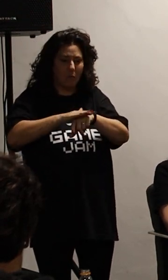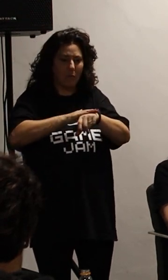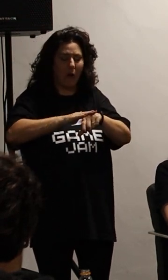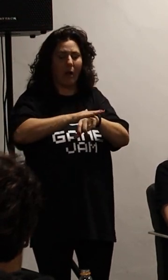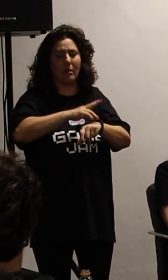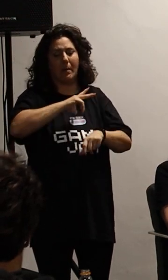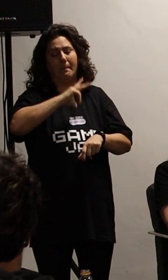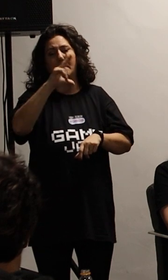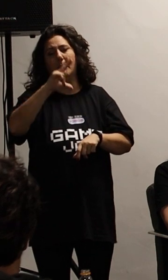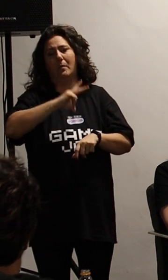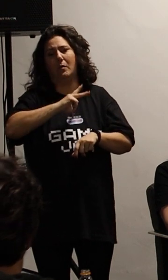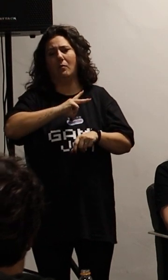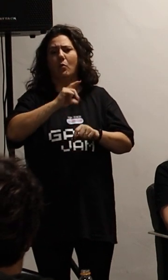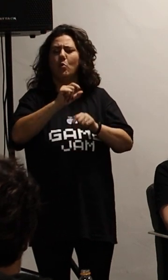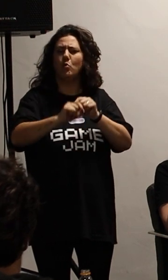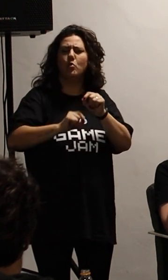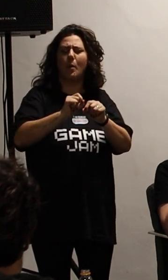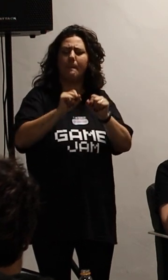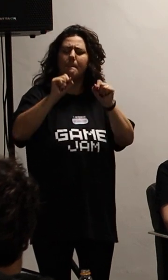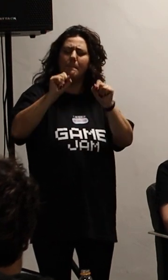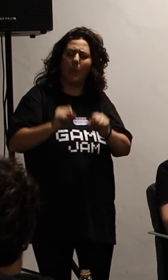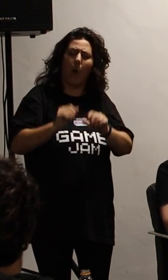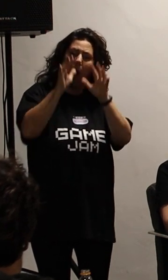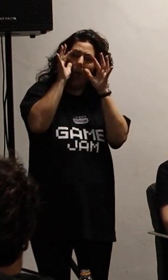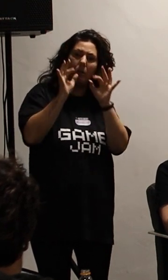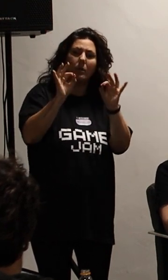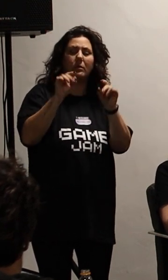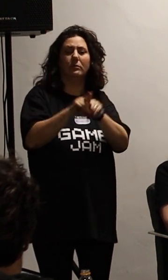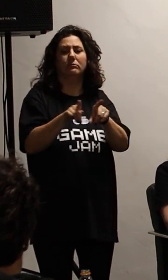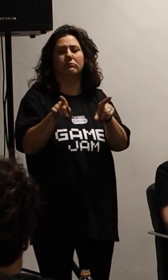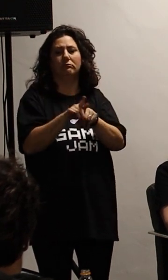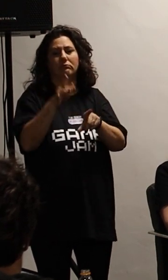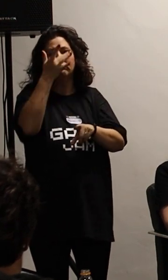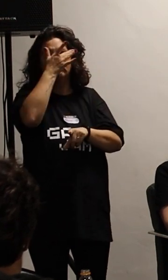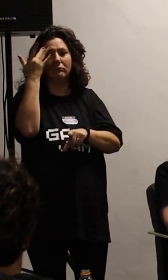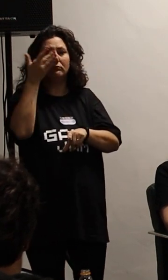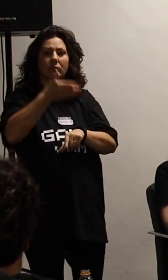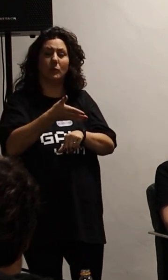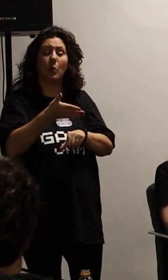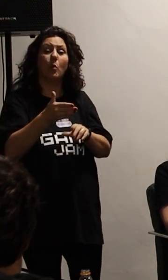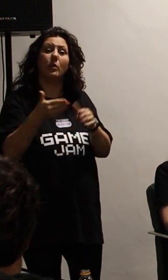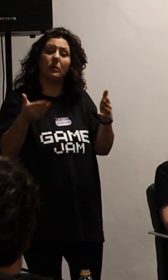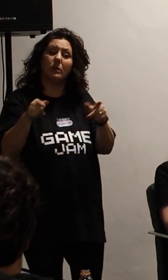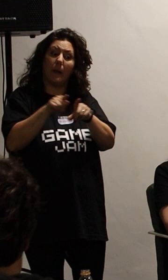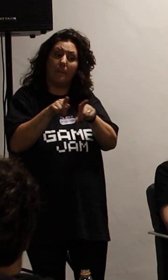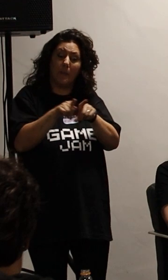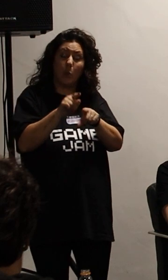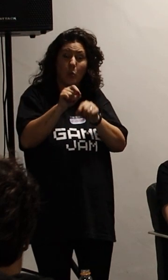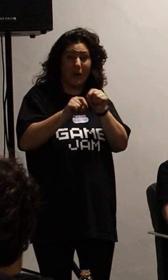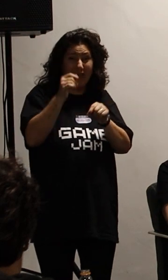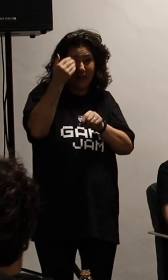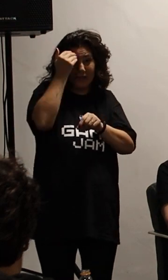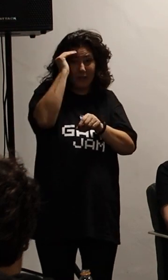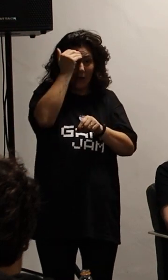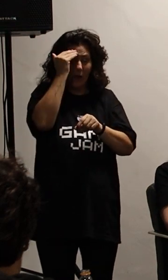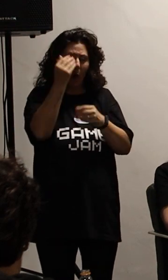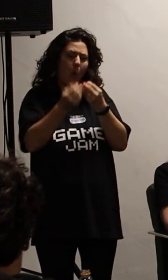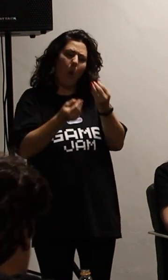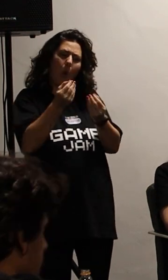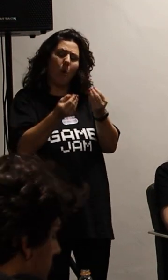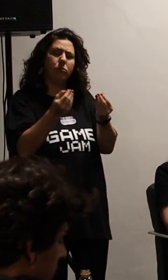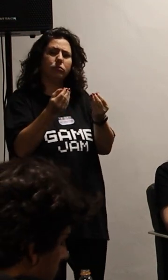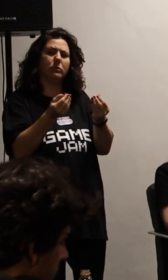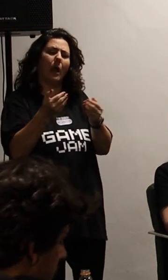privada, né? Você vai poder ter um pouco mais de atenção da pessoa e você vai poder também entender como é que é a carreira